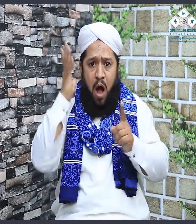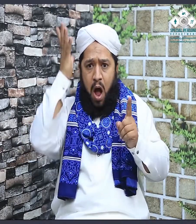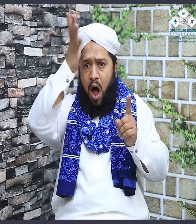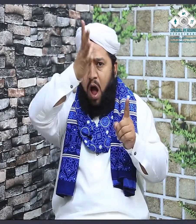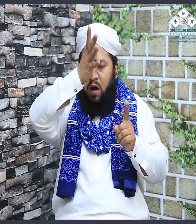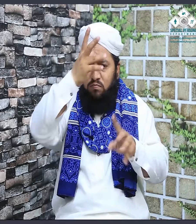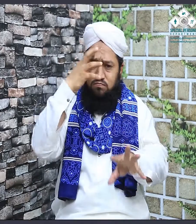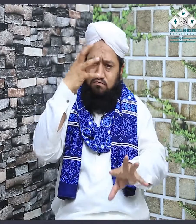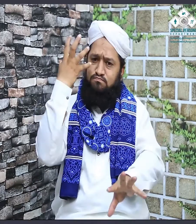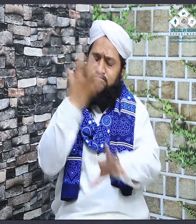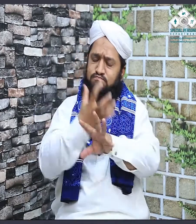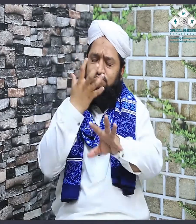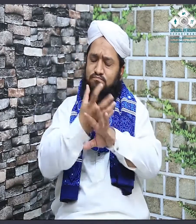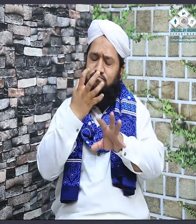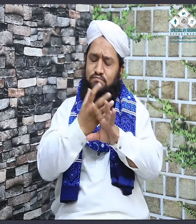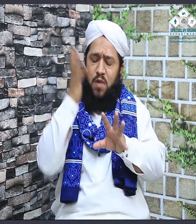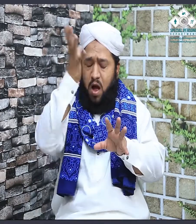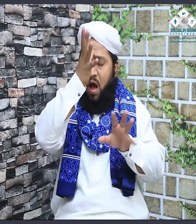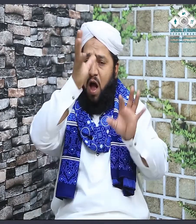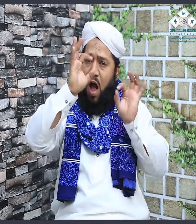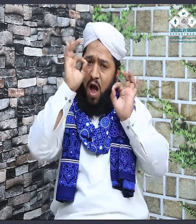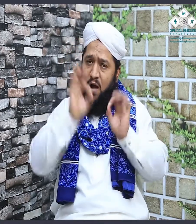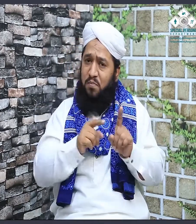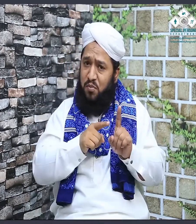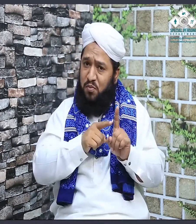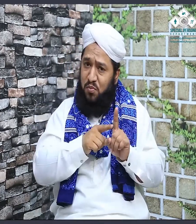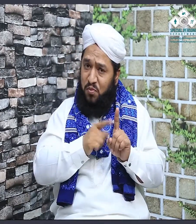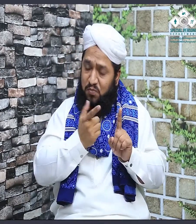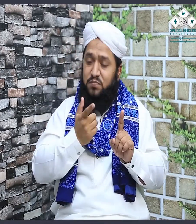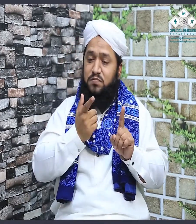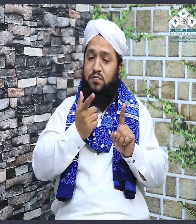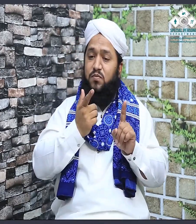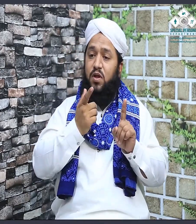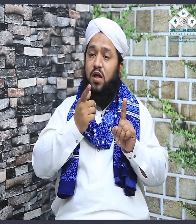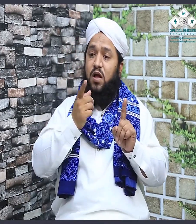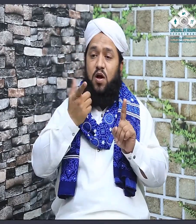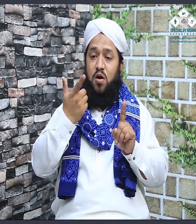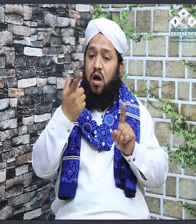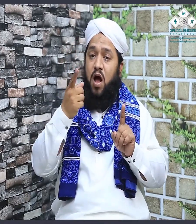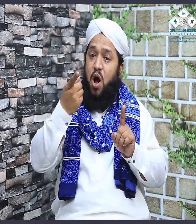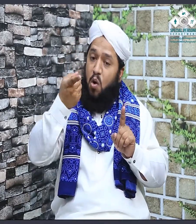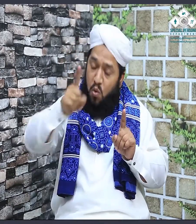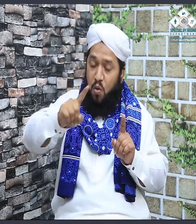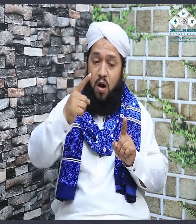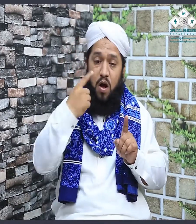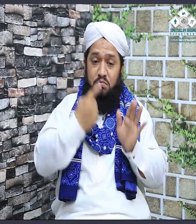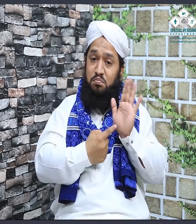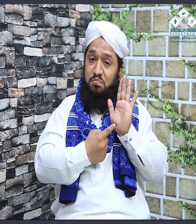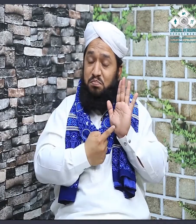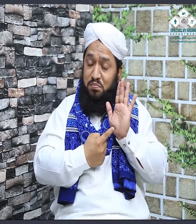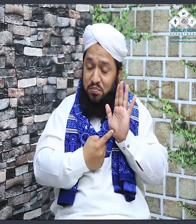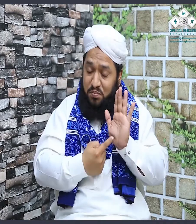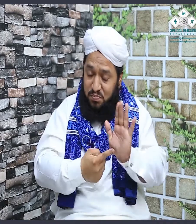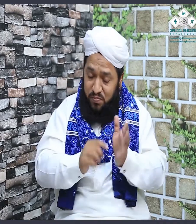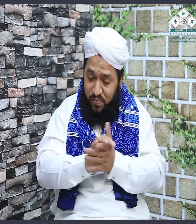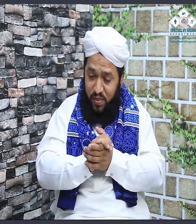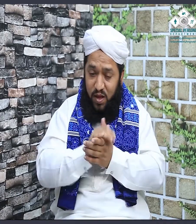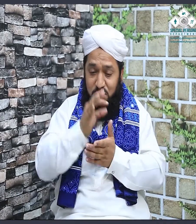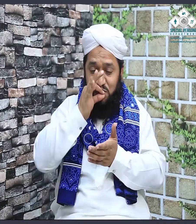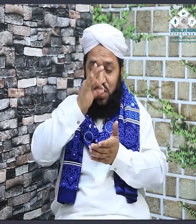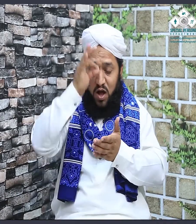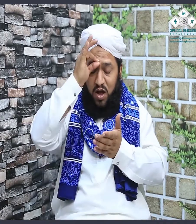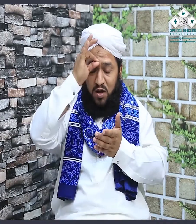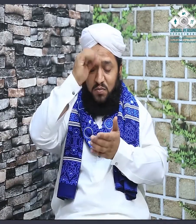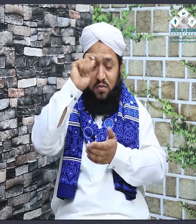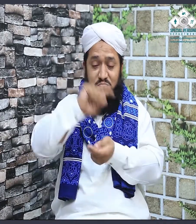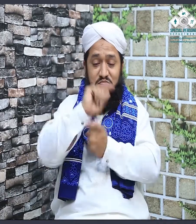سرکشی پر جب جمے رہے تو آخرکار کیا ہوا؟ پھر اللہ تبارک و تعالیٰ نے گویا ایک اور ان پر نشانی بھیجی. حضرت موسیٰ علیہ الصلوۃ والسلام نے دعا کی